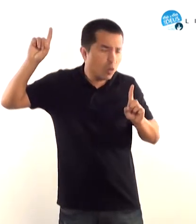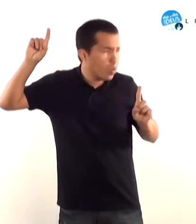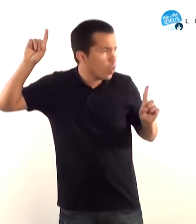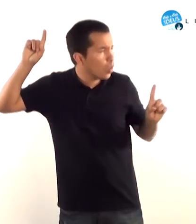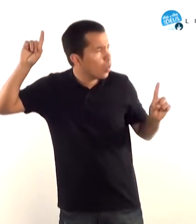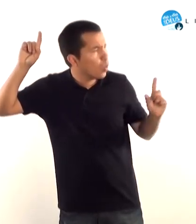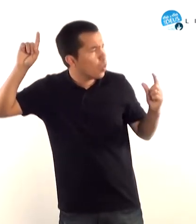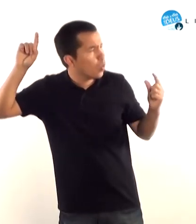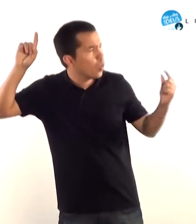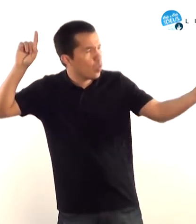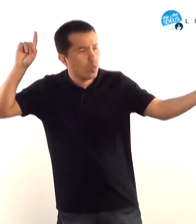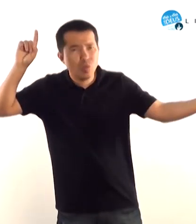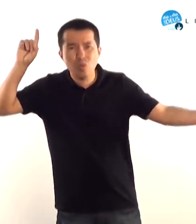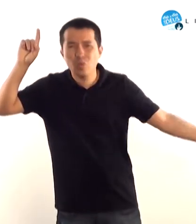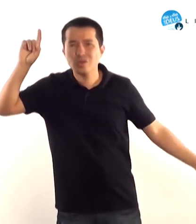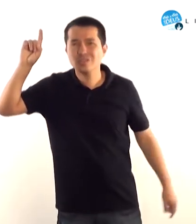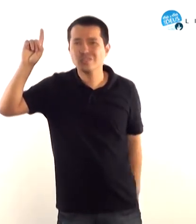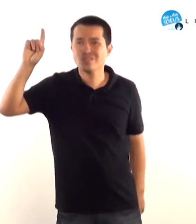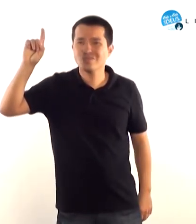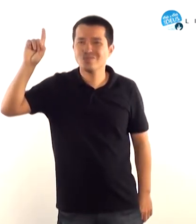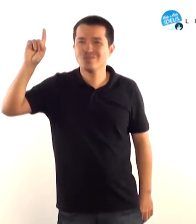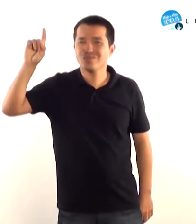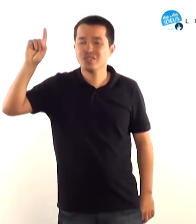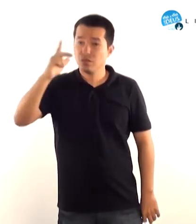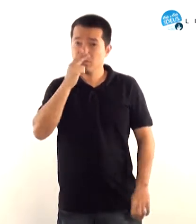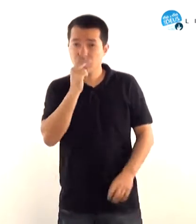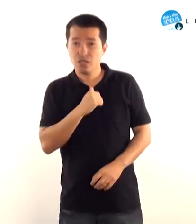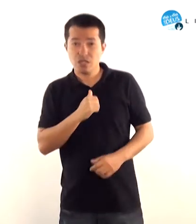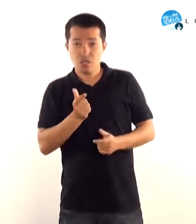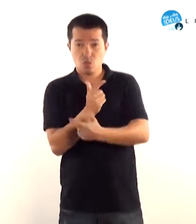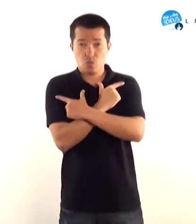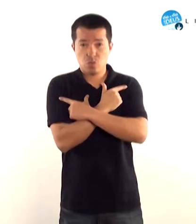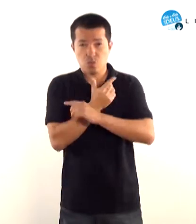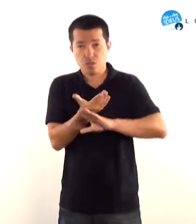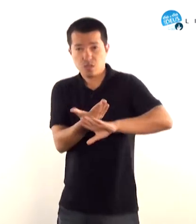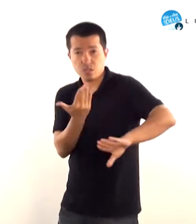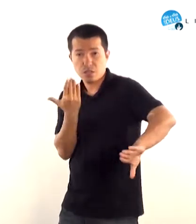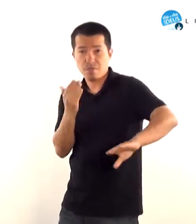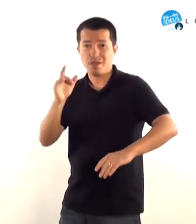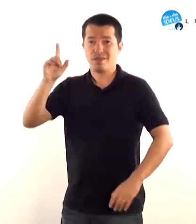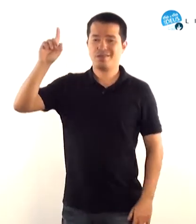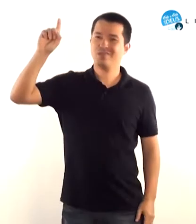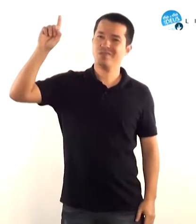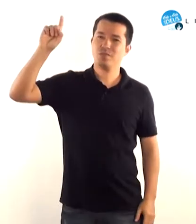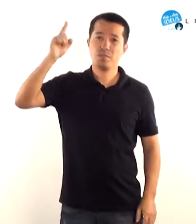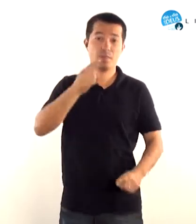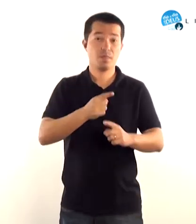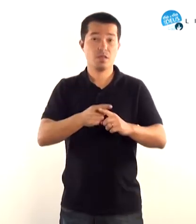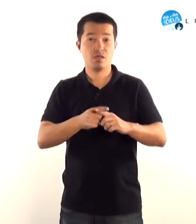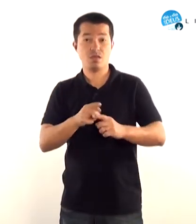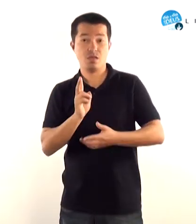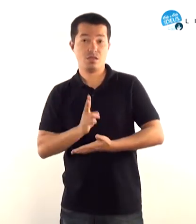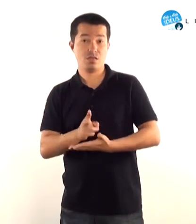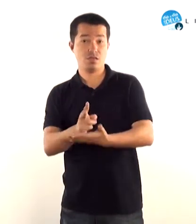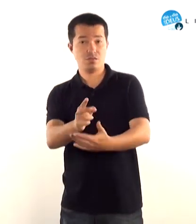E toda vez que a gente começa a namorar ou admirar